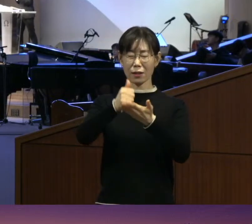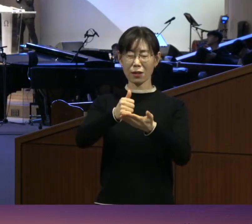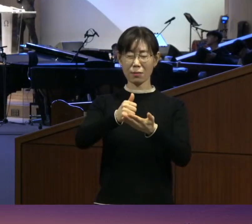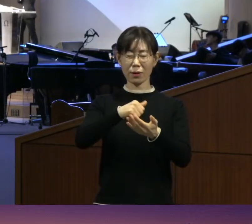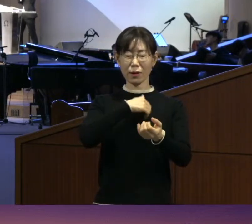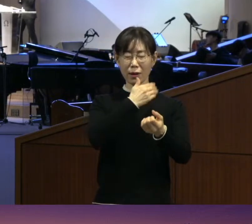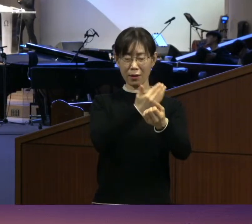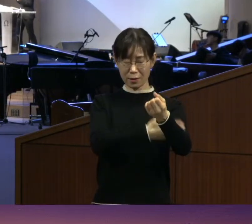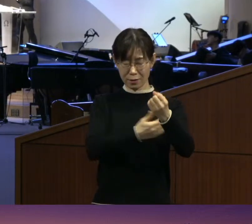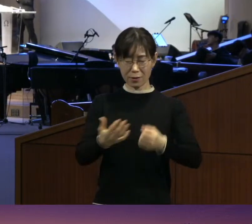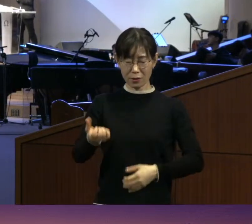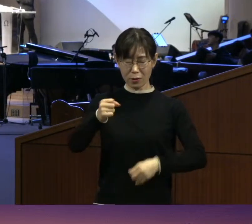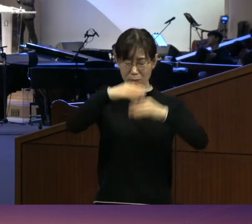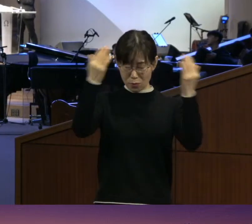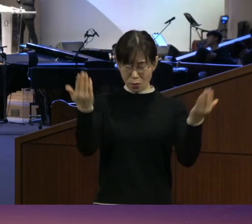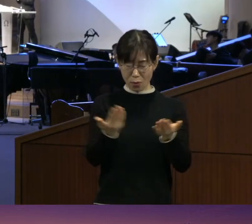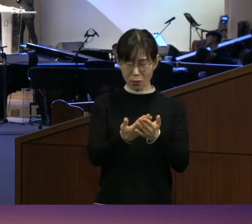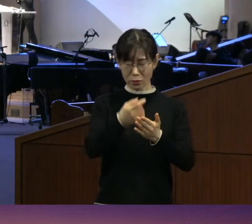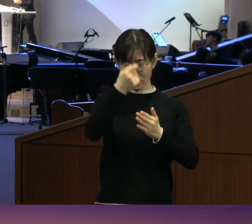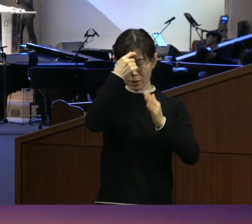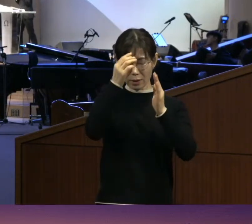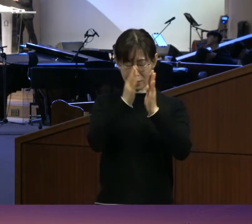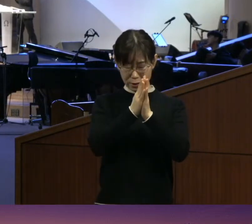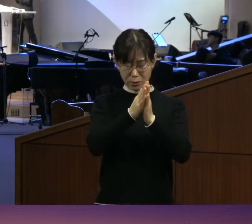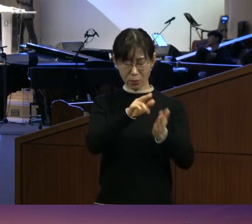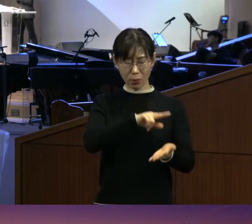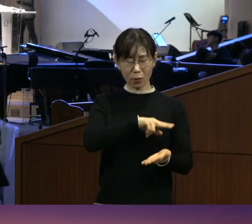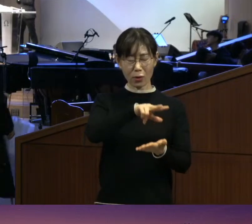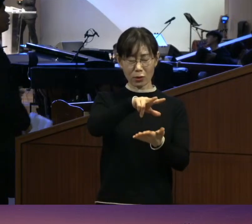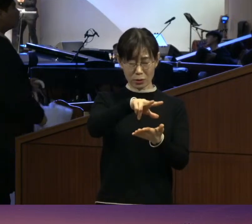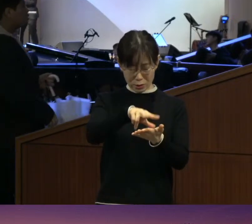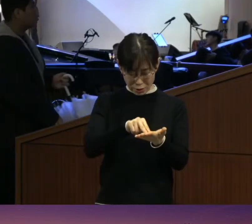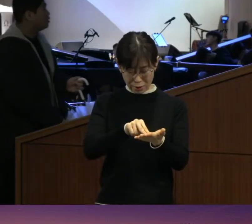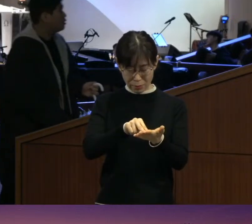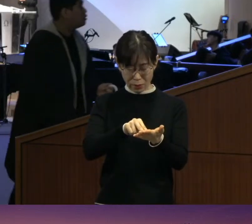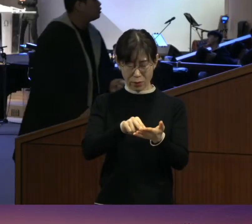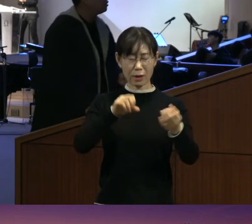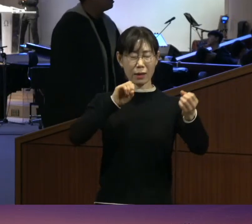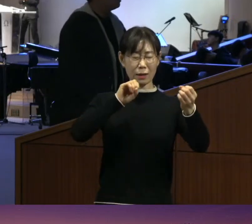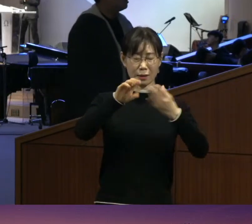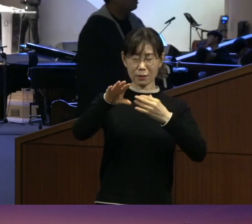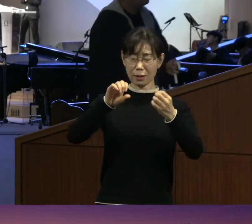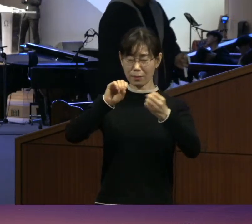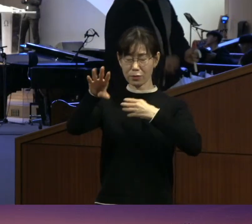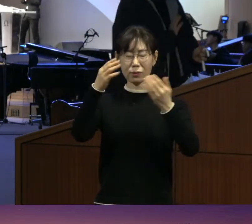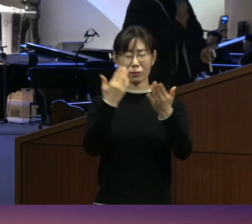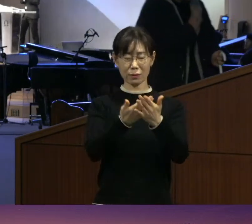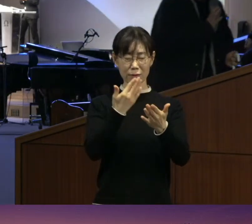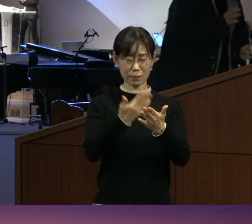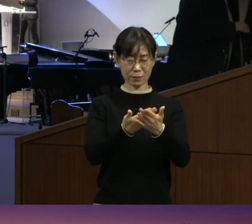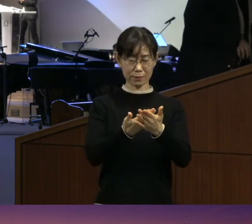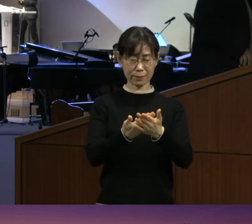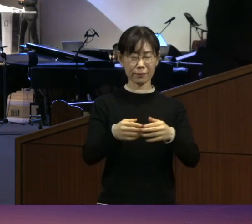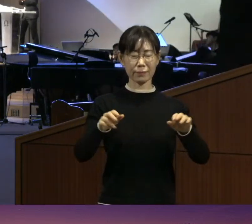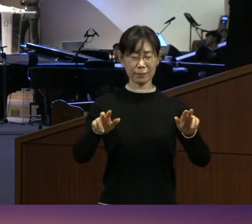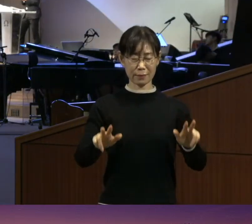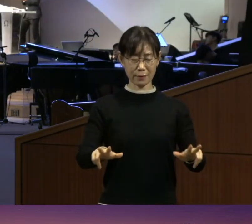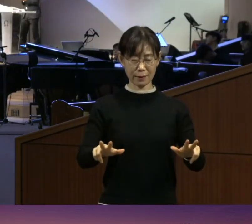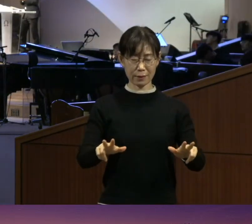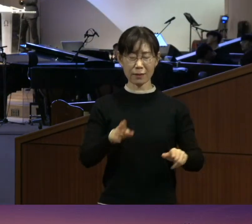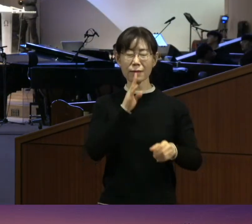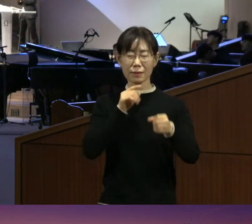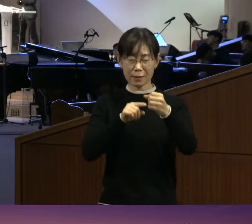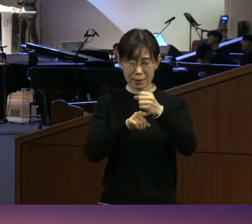손으로 모든 기도의 제목마다 천배 만배로 역사하여 주옵소서. 이제는